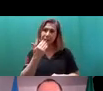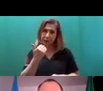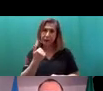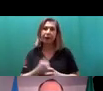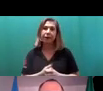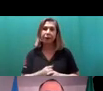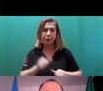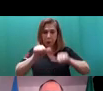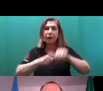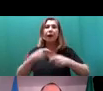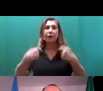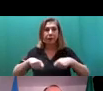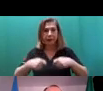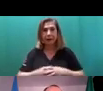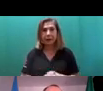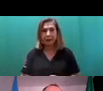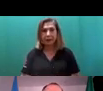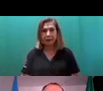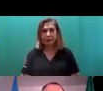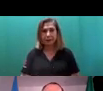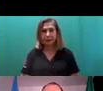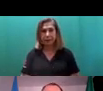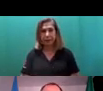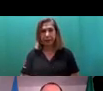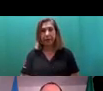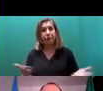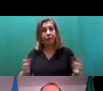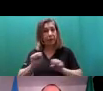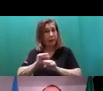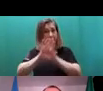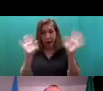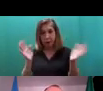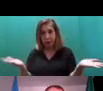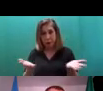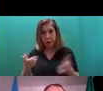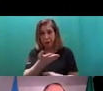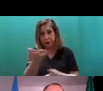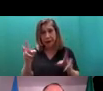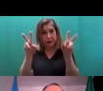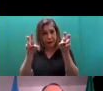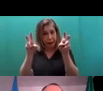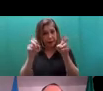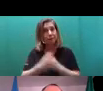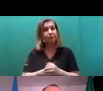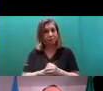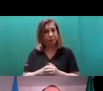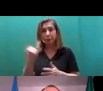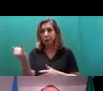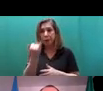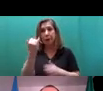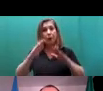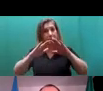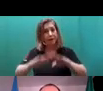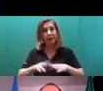realidade. Que fique muito claro, este tema chegou para ficar, sim? O tema